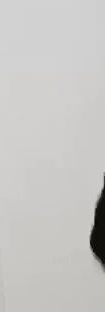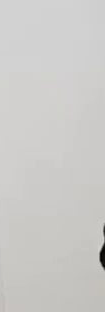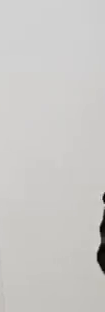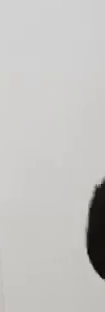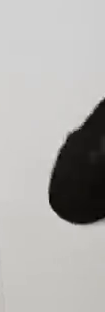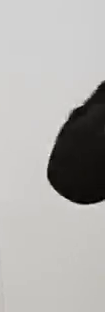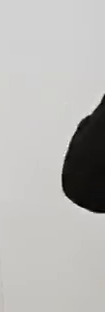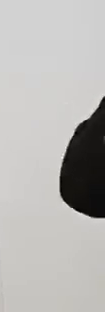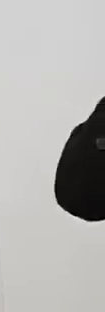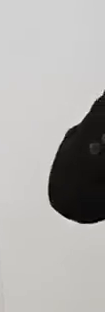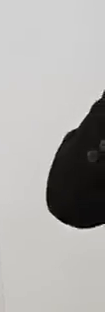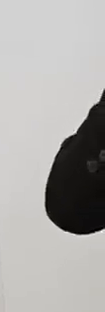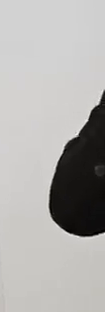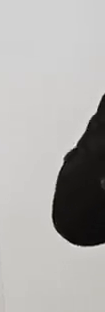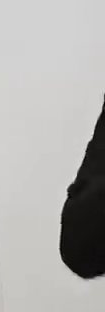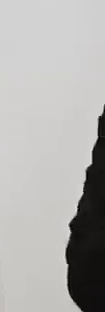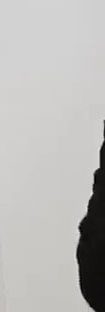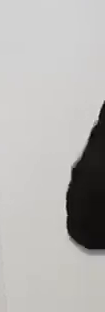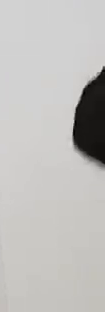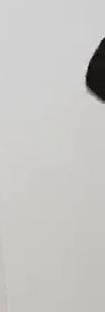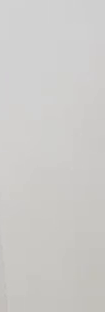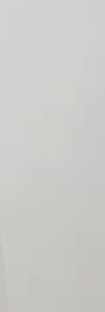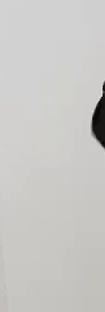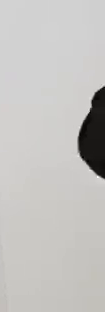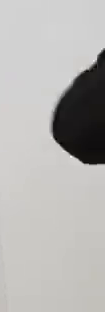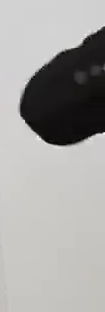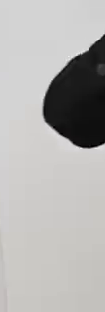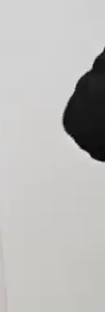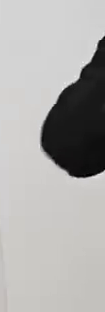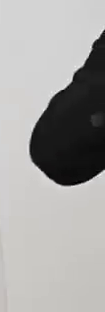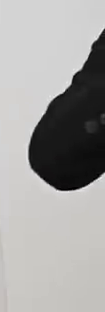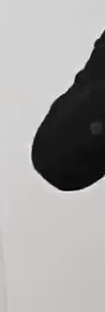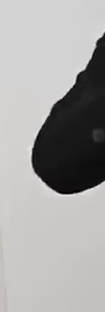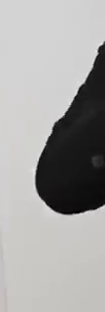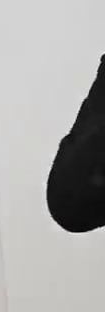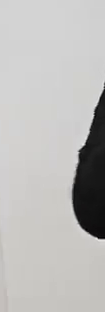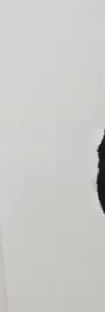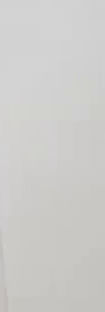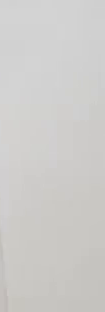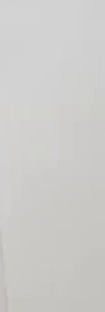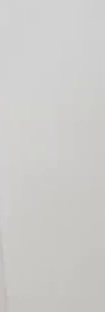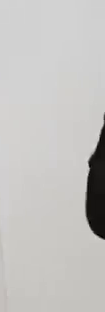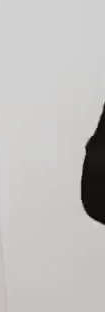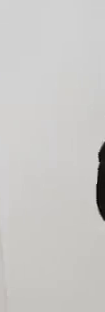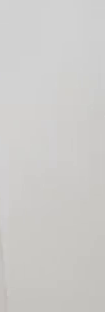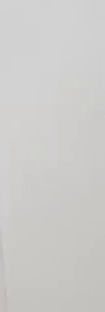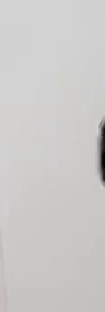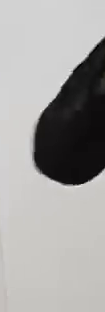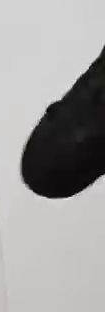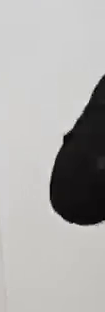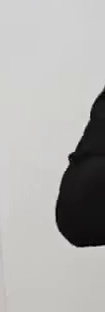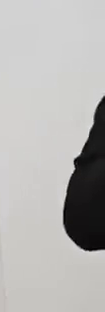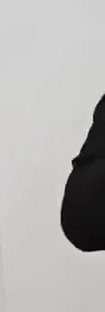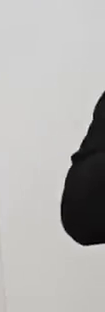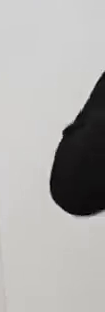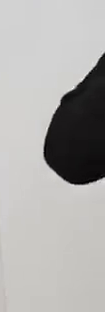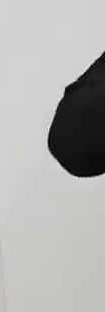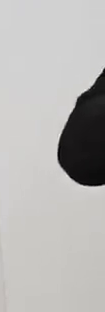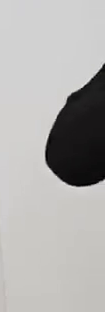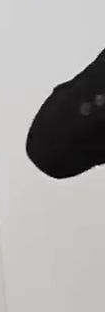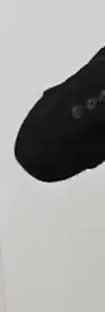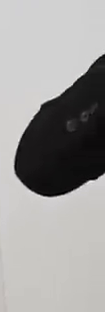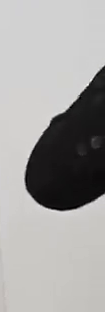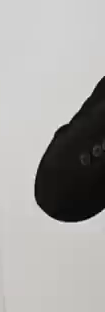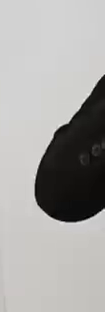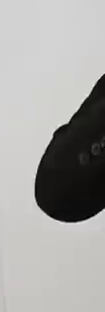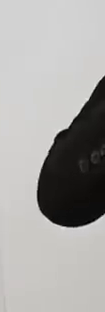진입 분석 결과 당초 계획한 총 5회의 기동 중 2차 및 3차